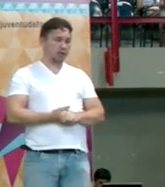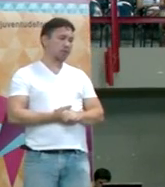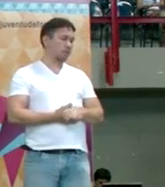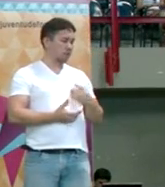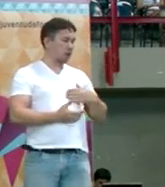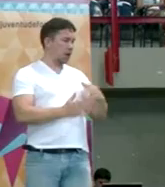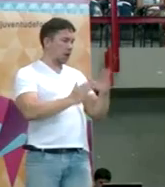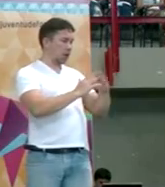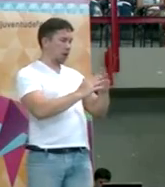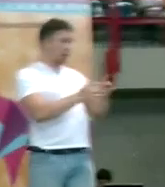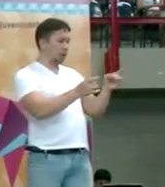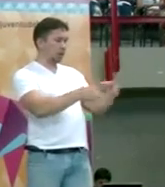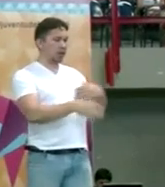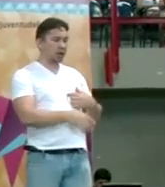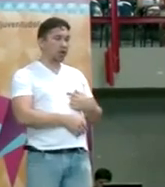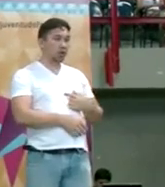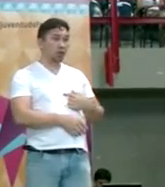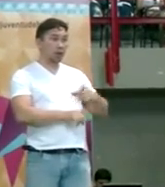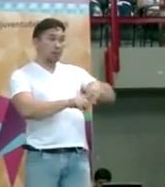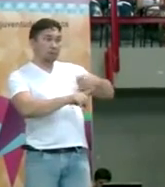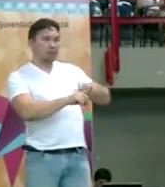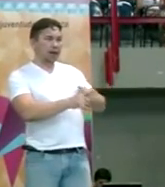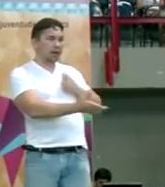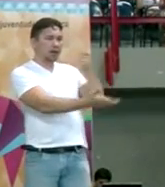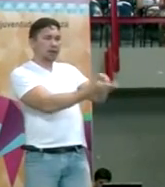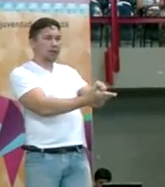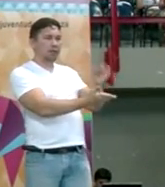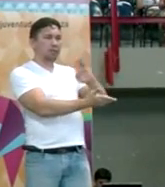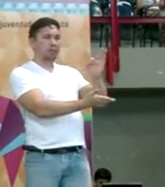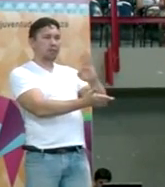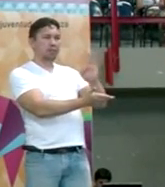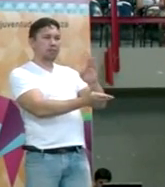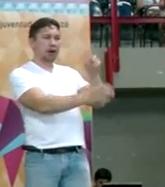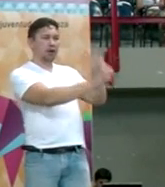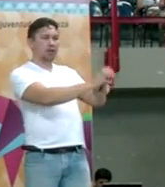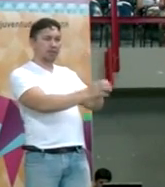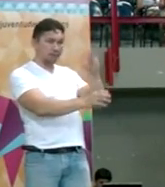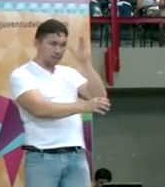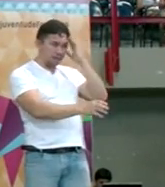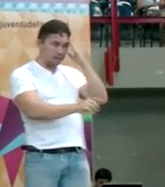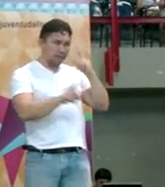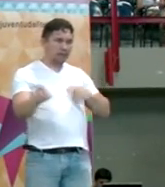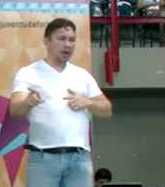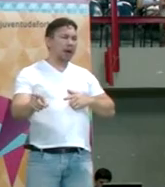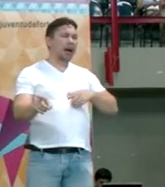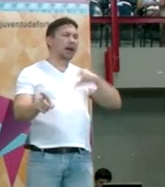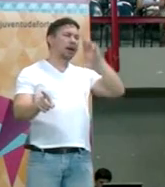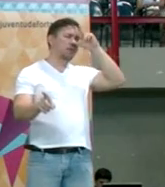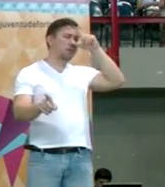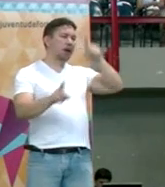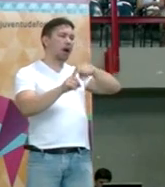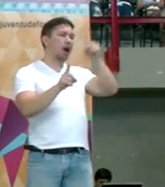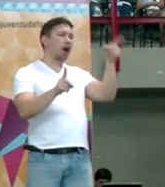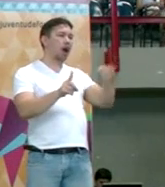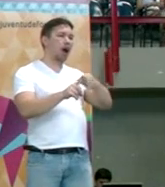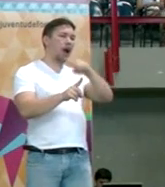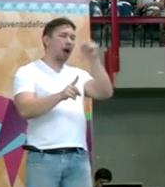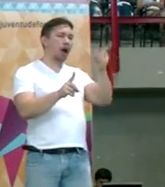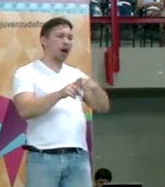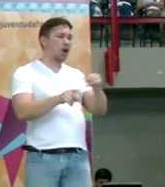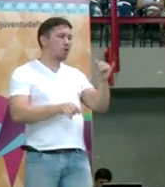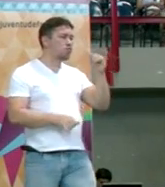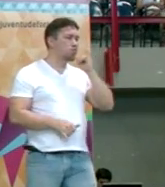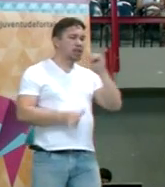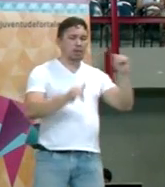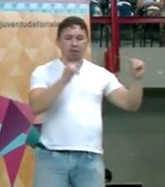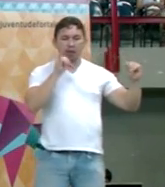além disso não pagou a dívida com o proprietário do prédio. Entenderam? Aí é um erro chamado redundante, que eu estou dizendo duas vezes